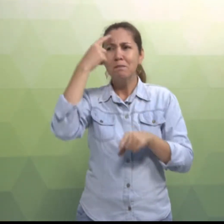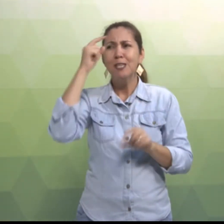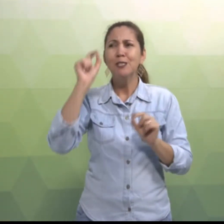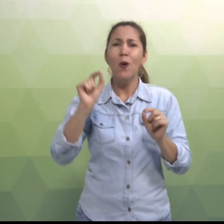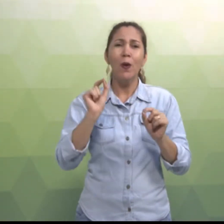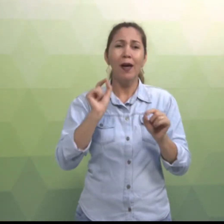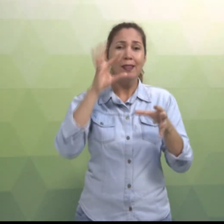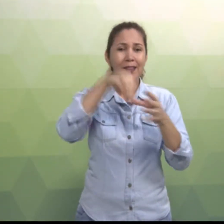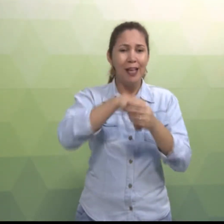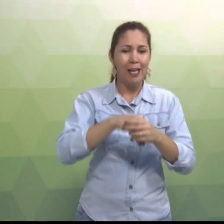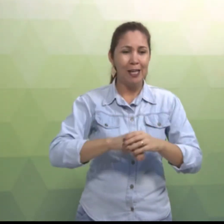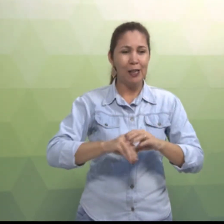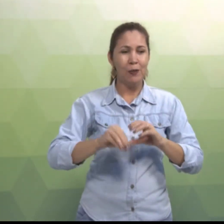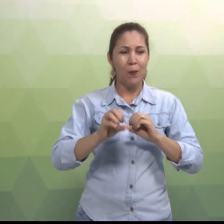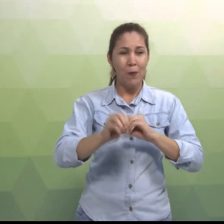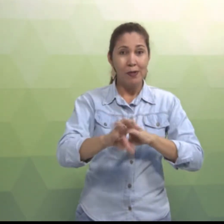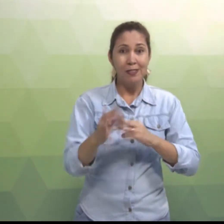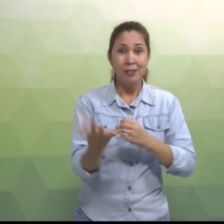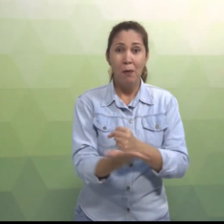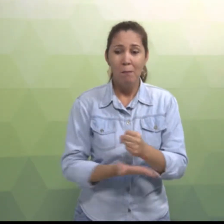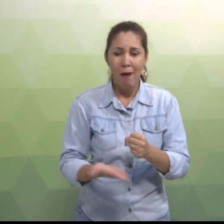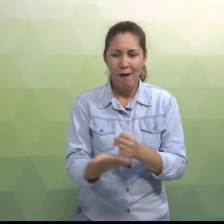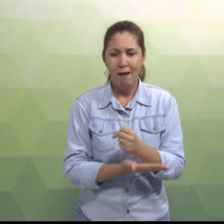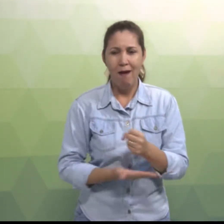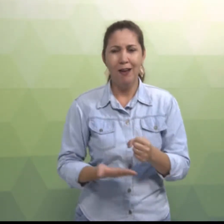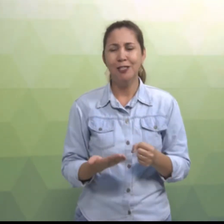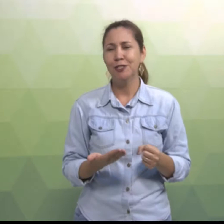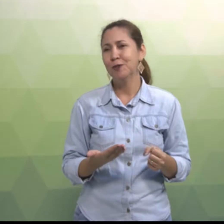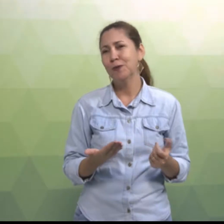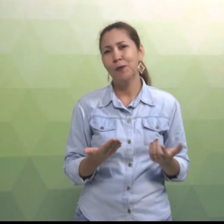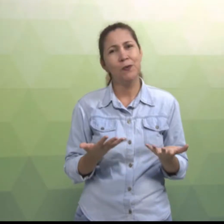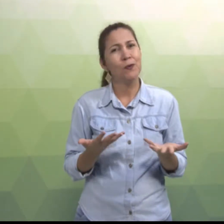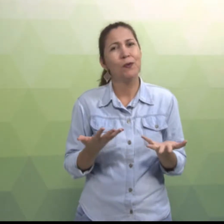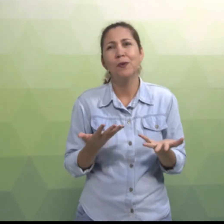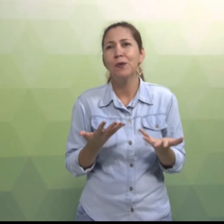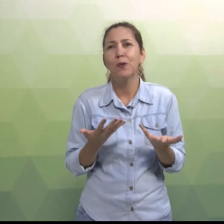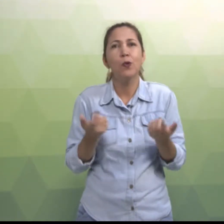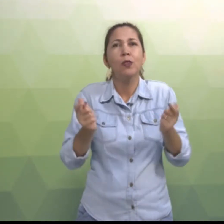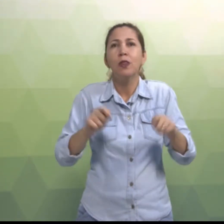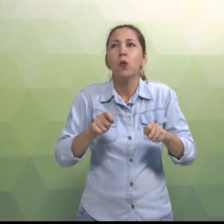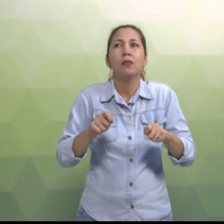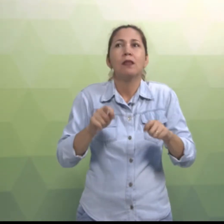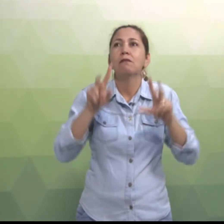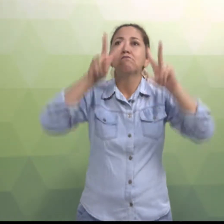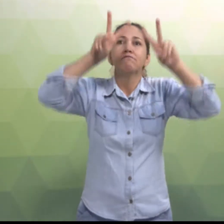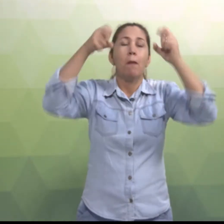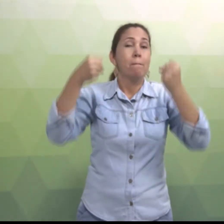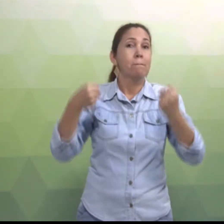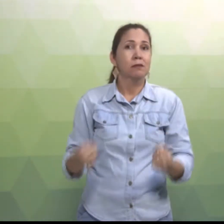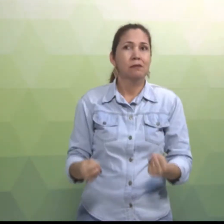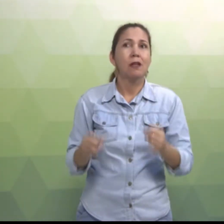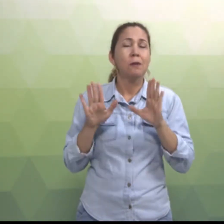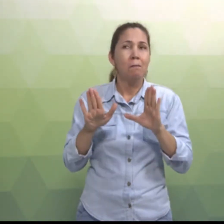vocabulário, é de extrema relevância esses temas. Por quê? Ali nós temos o que? O